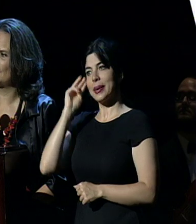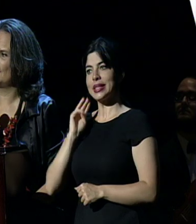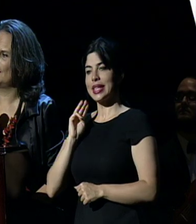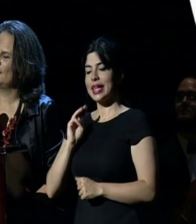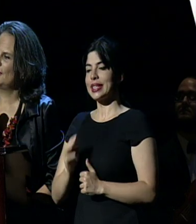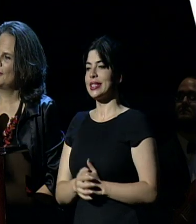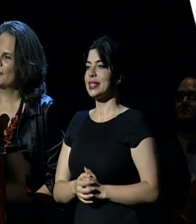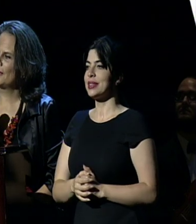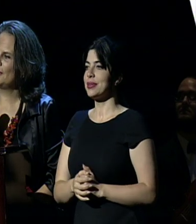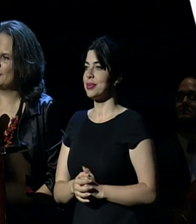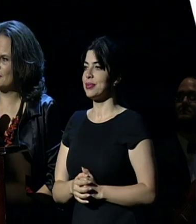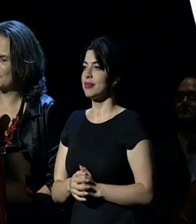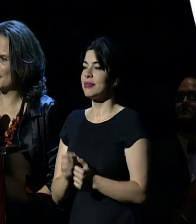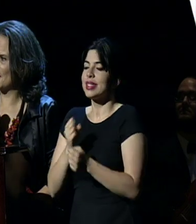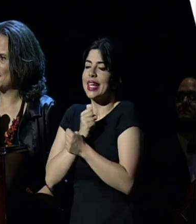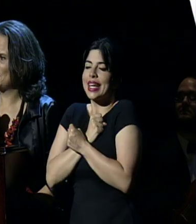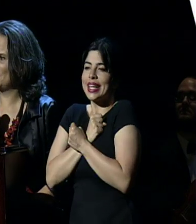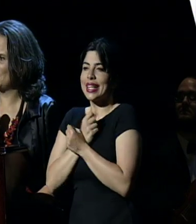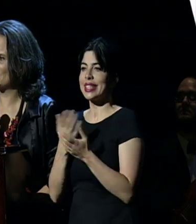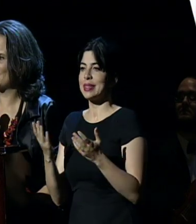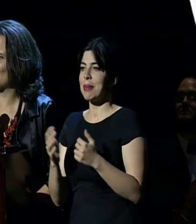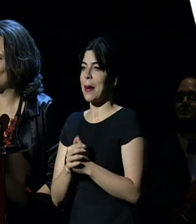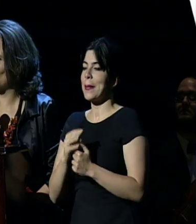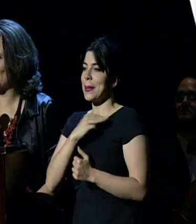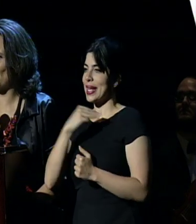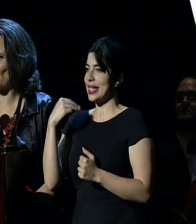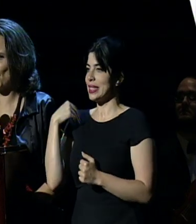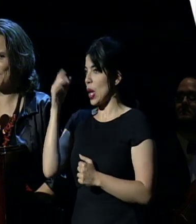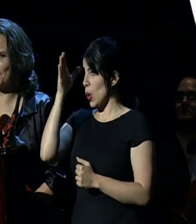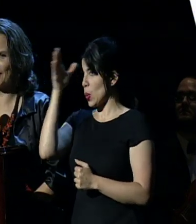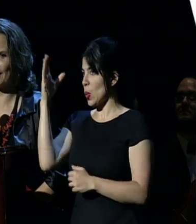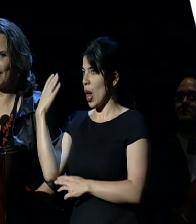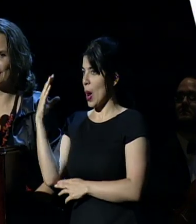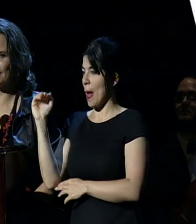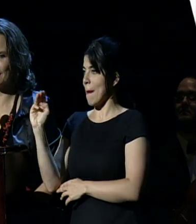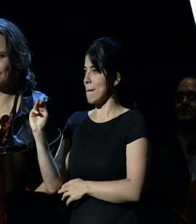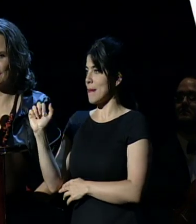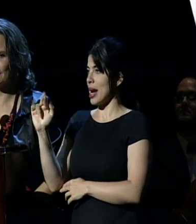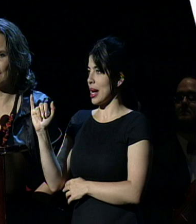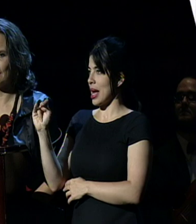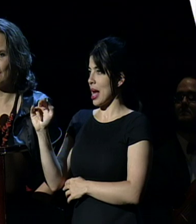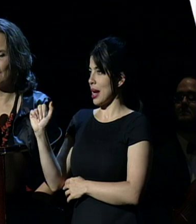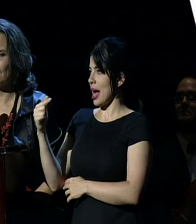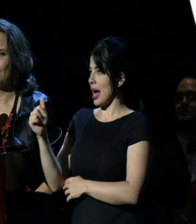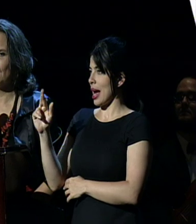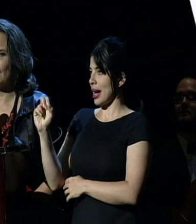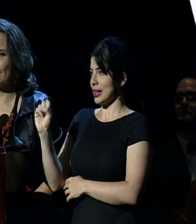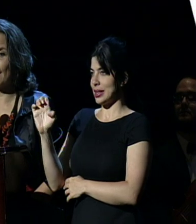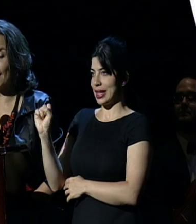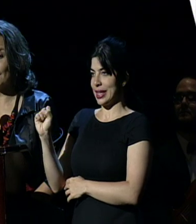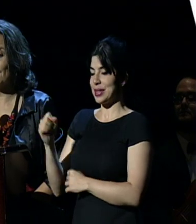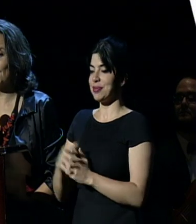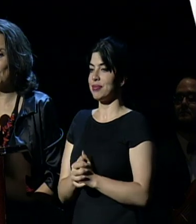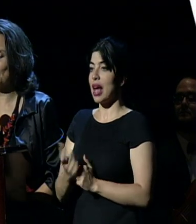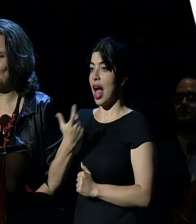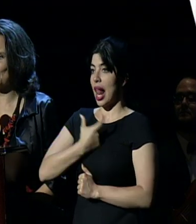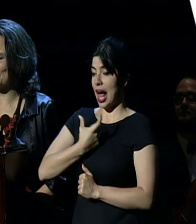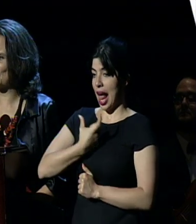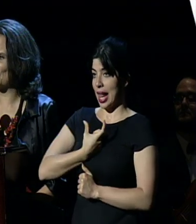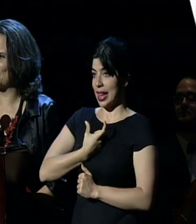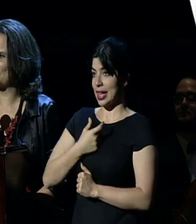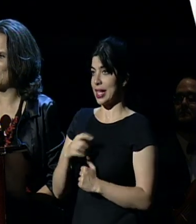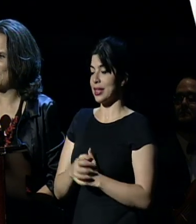Peñas, queridísima ministra de Cultura de Colombia, Mariana Garcés, alcalde,